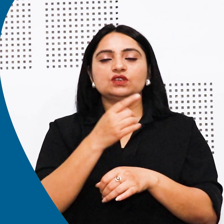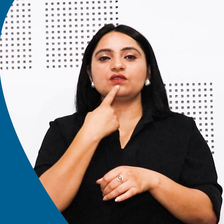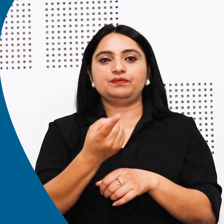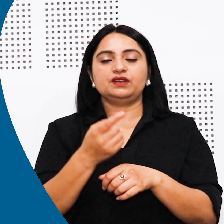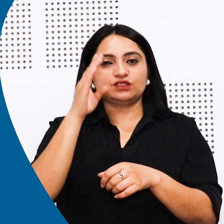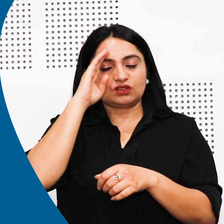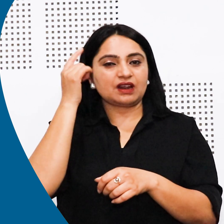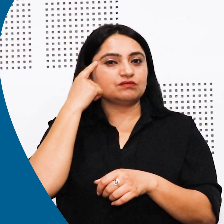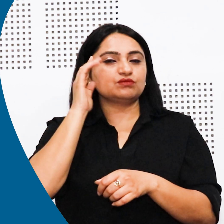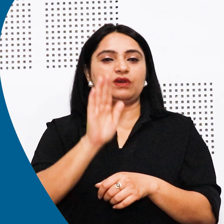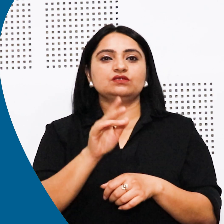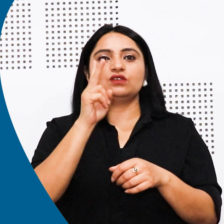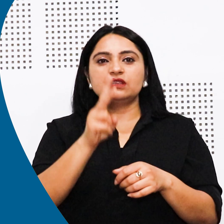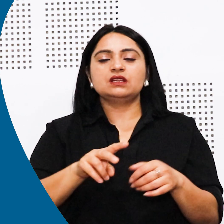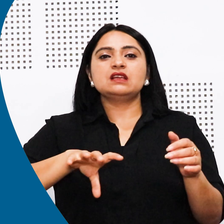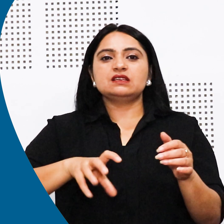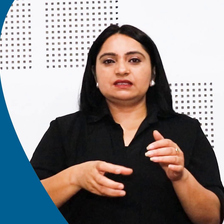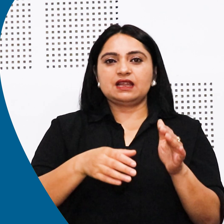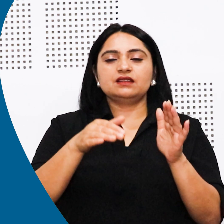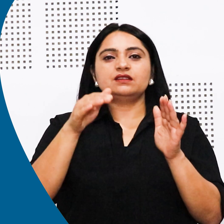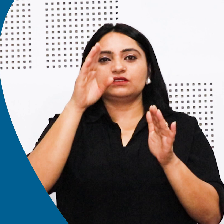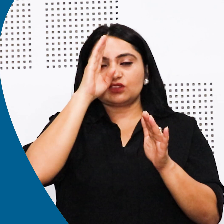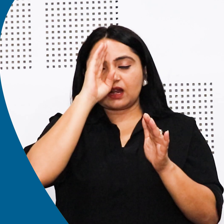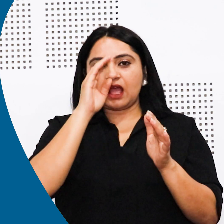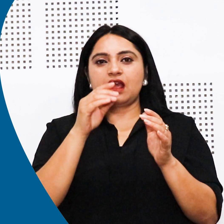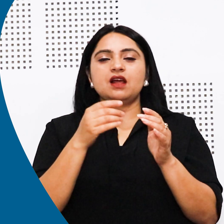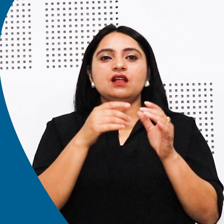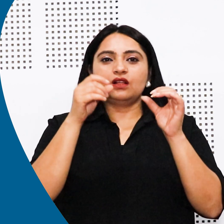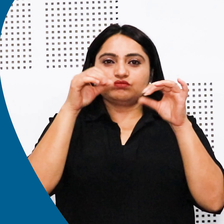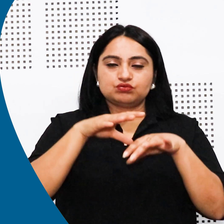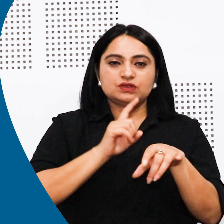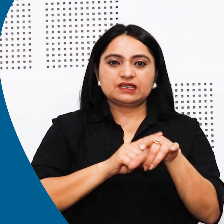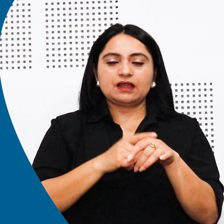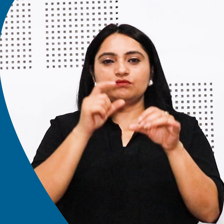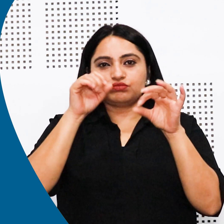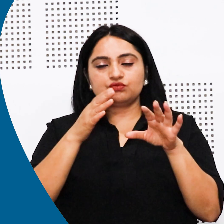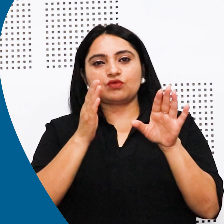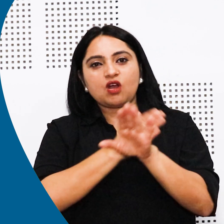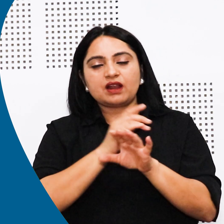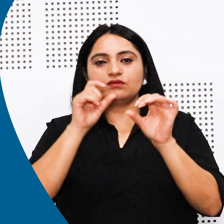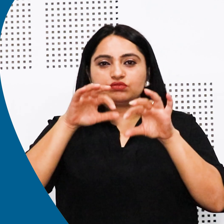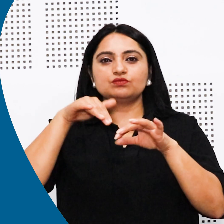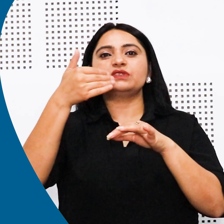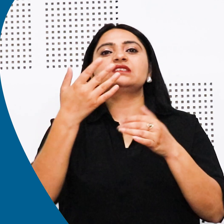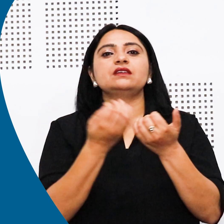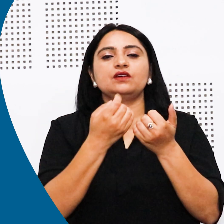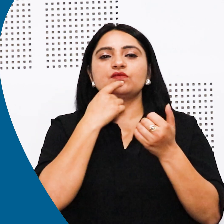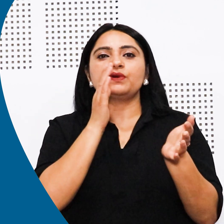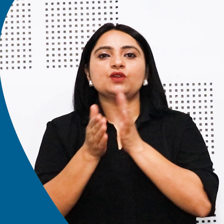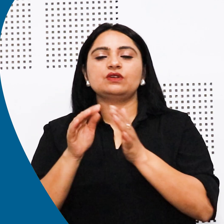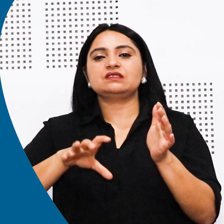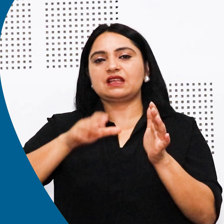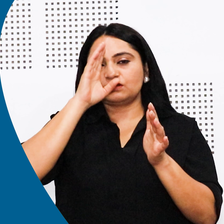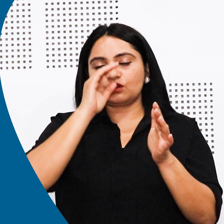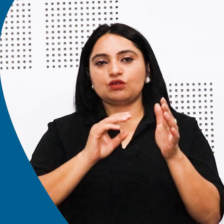पनि स्थानीय सरकार विपद पूर्व, विपदको समयमा र विपद पछिको अवस्थामा के गर्ने भन्ने योजना स्थानीय